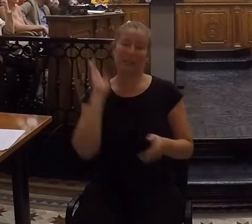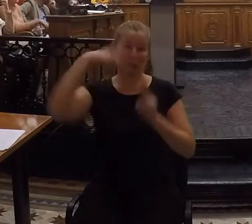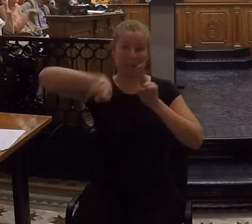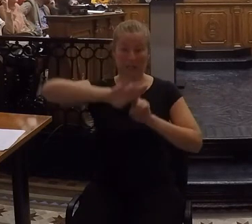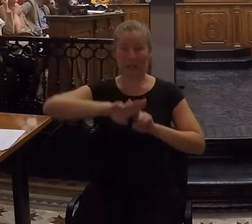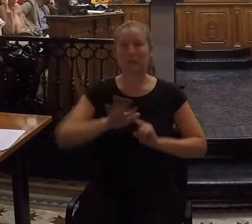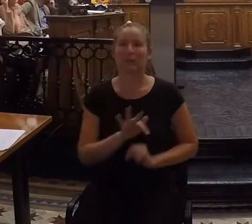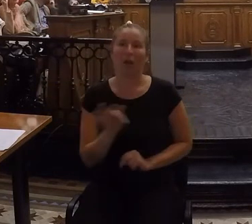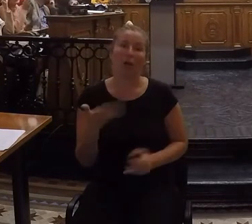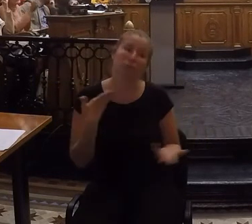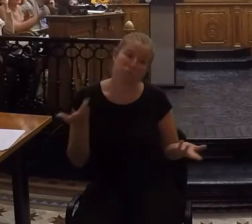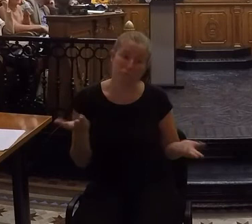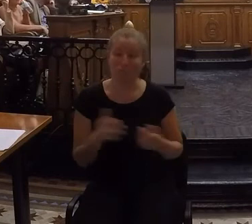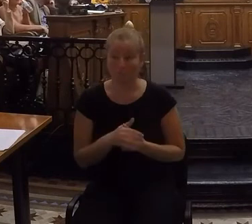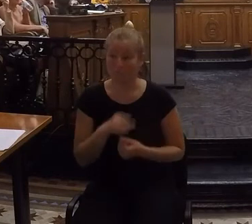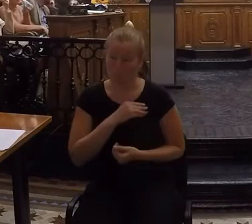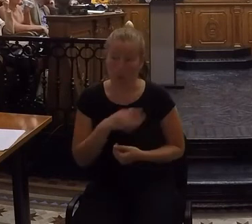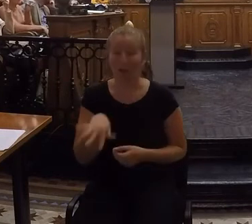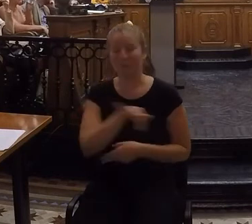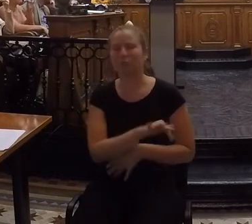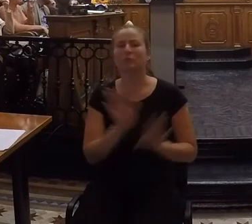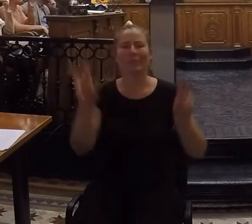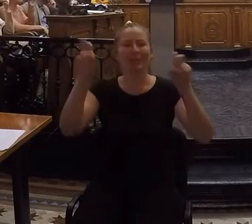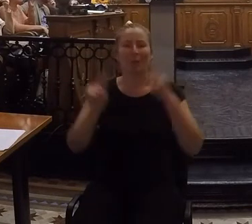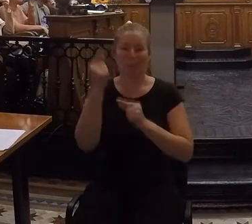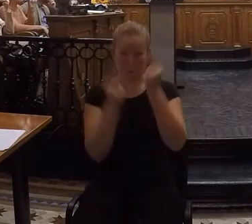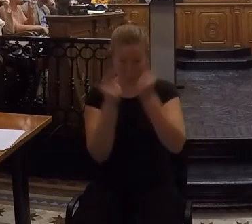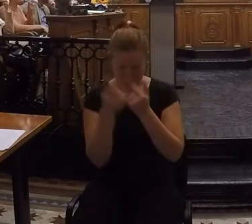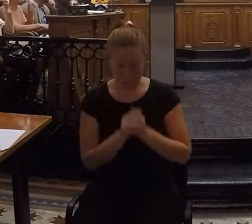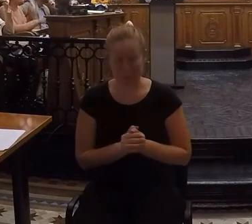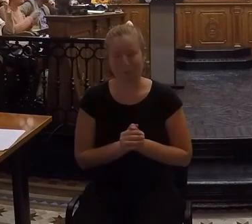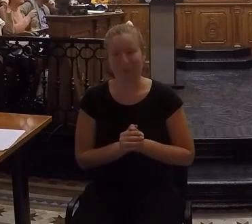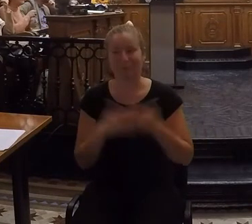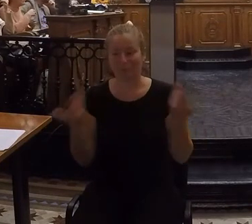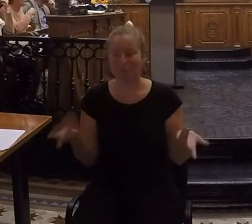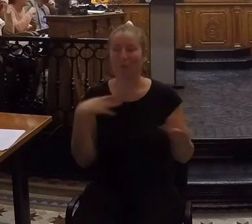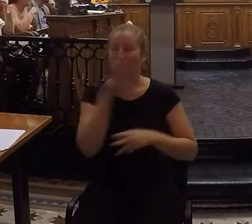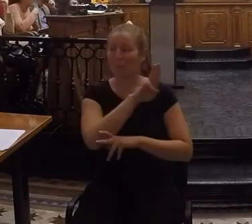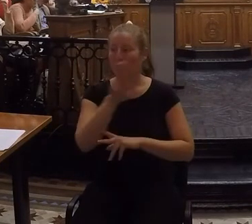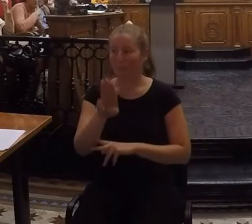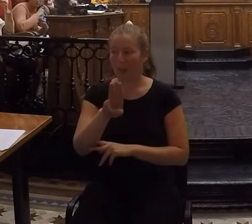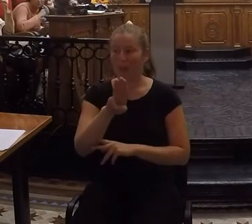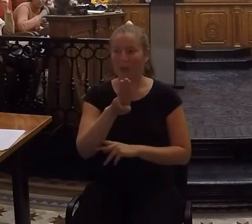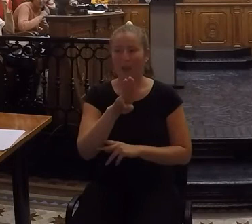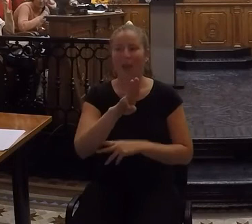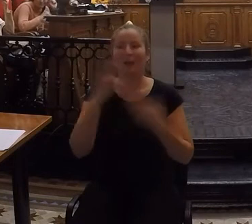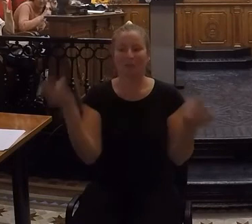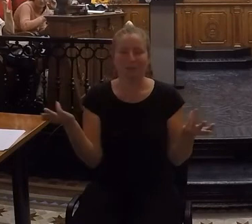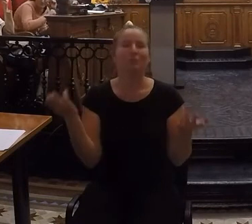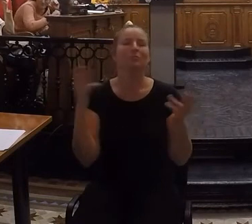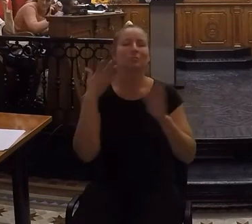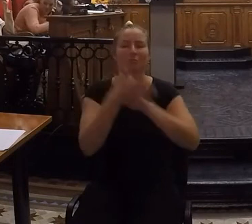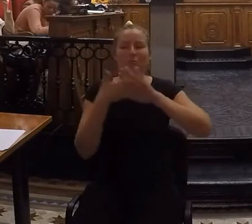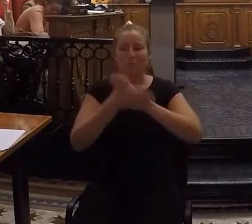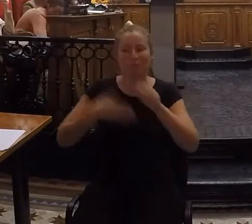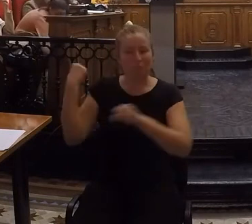hacer? En cuanto al tema de los presupuestos, el Partido Popular, y lo hemos dicho, va a seguir trabajando todo este año como ha